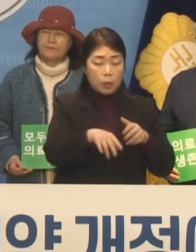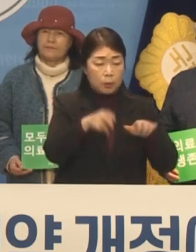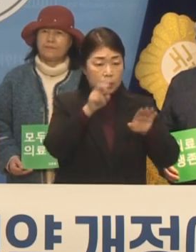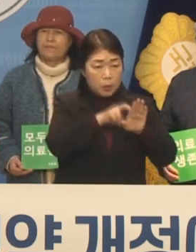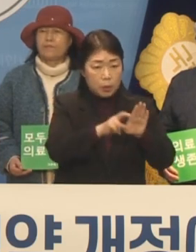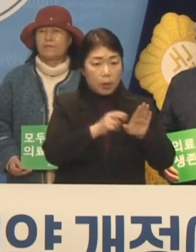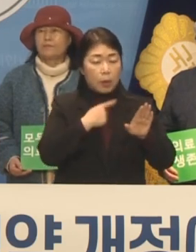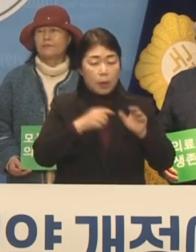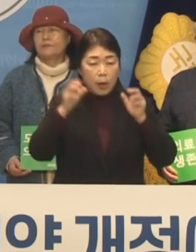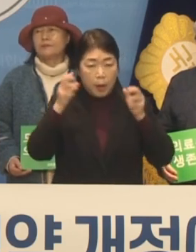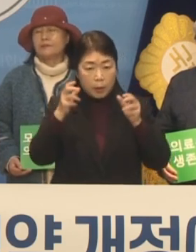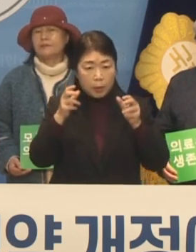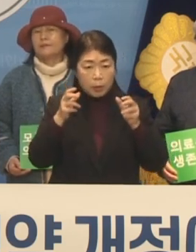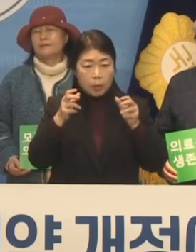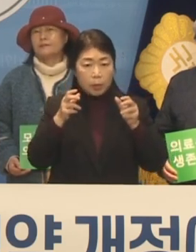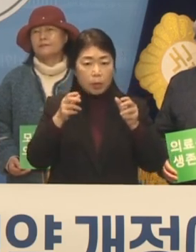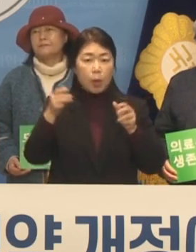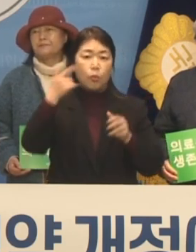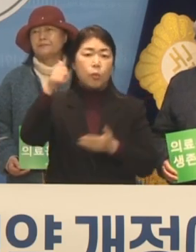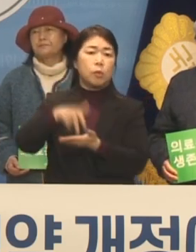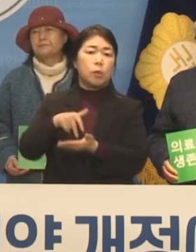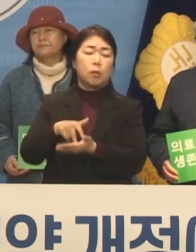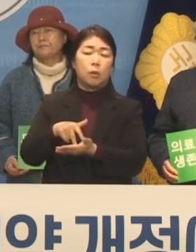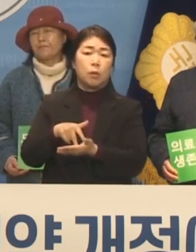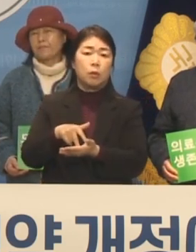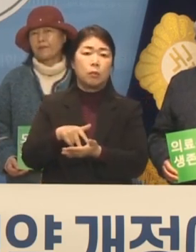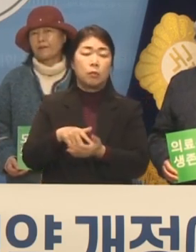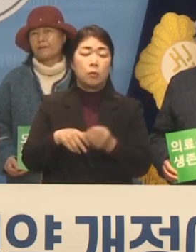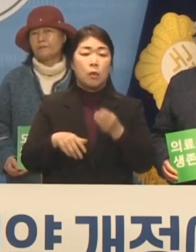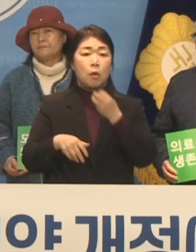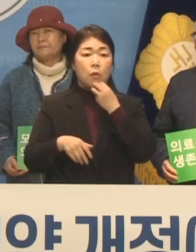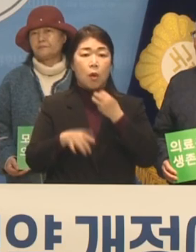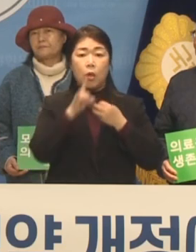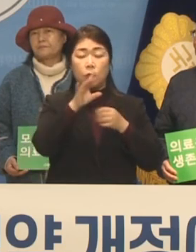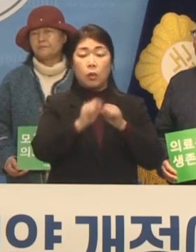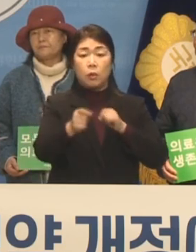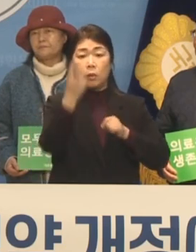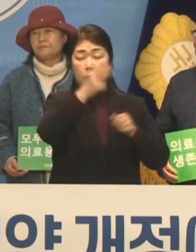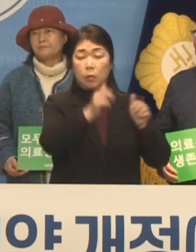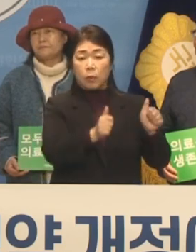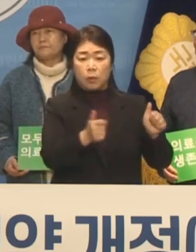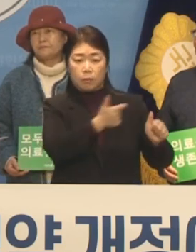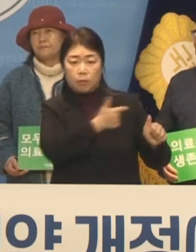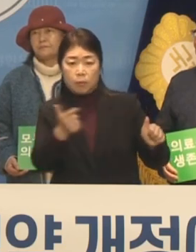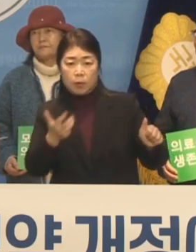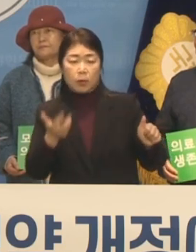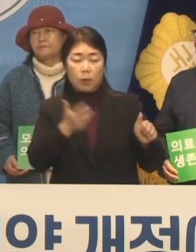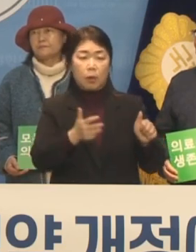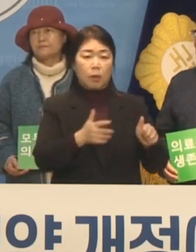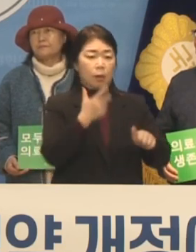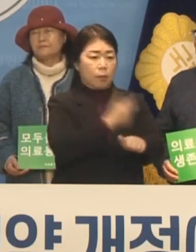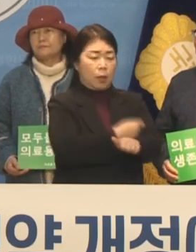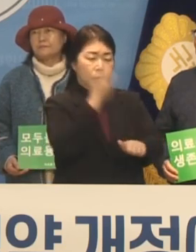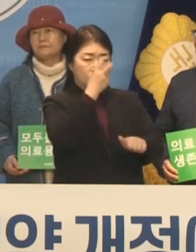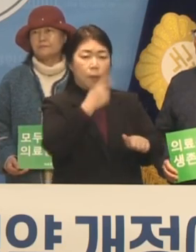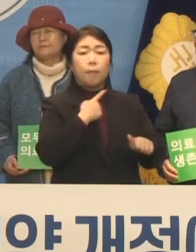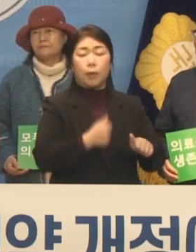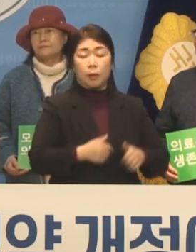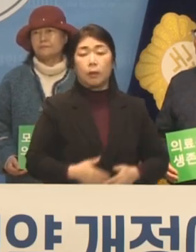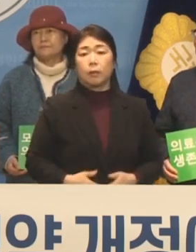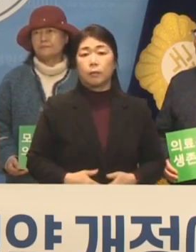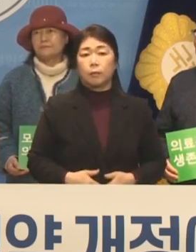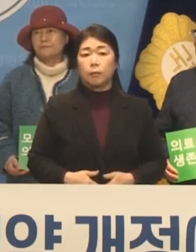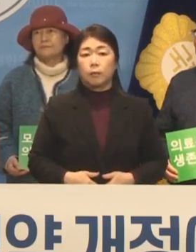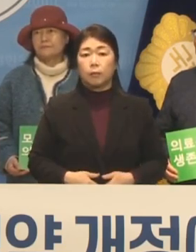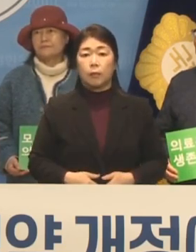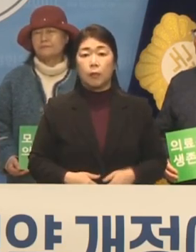아이를 둔 부모님들이 서울중앙지검에서 대규모로 마약 조사를 받았기 때문입니다.